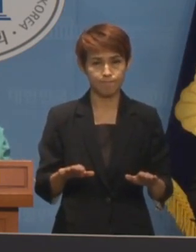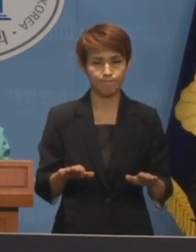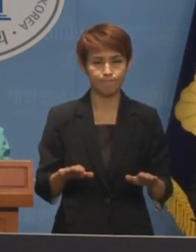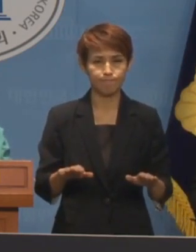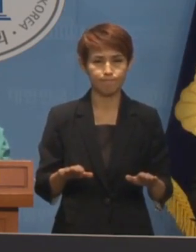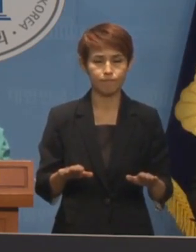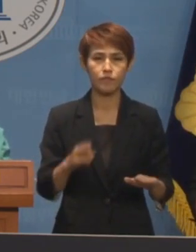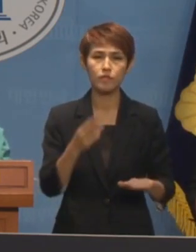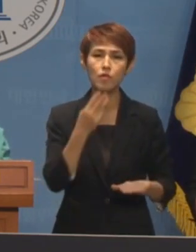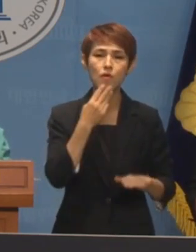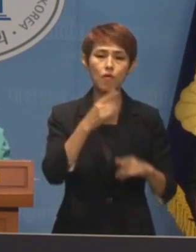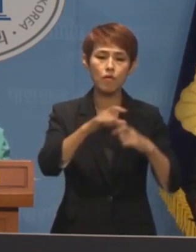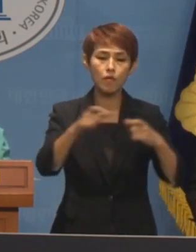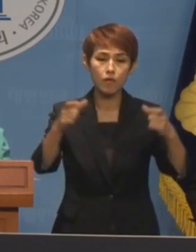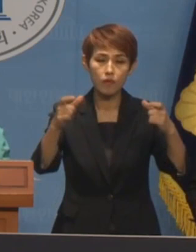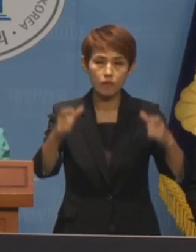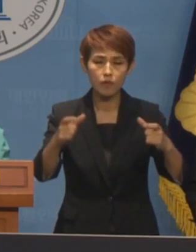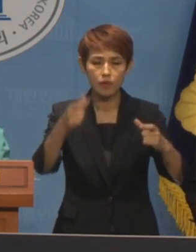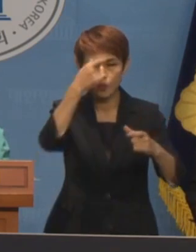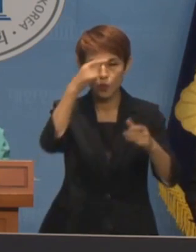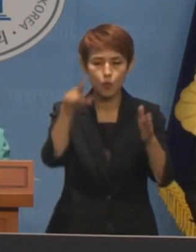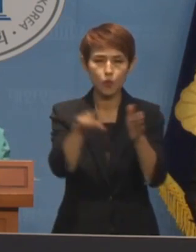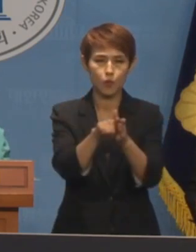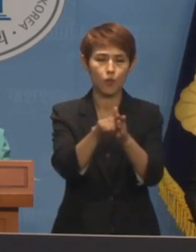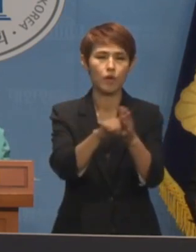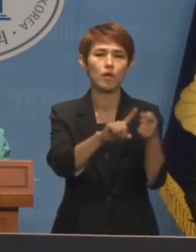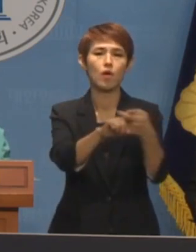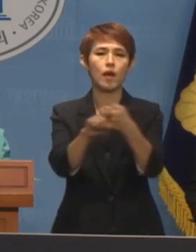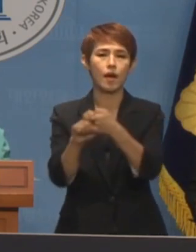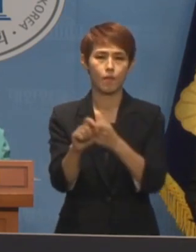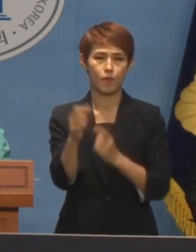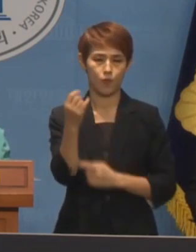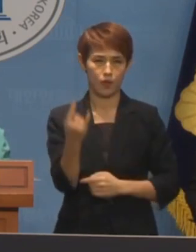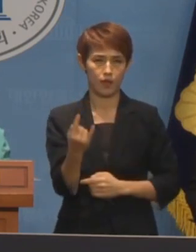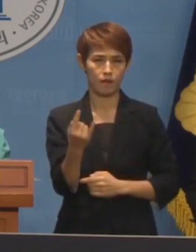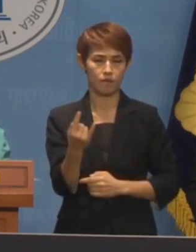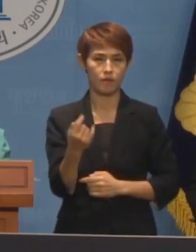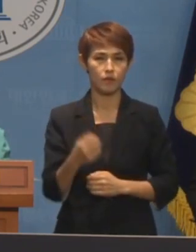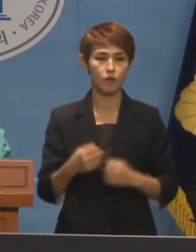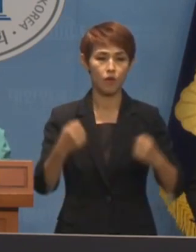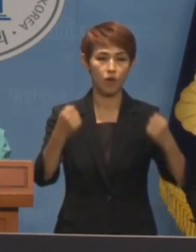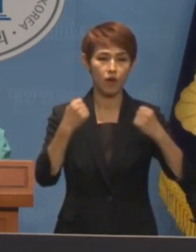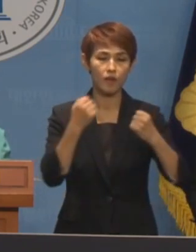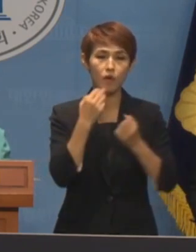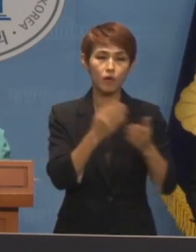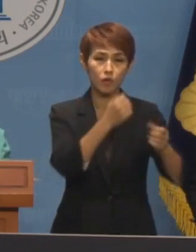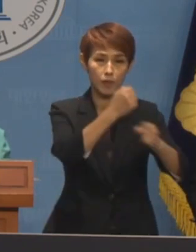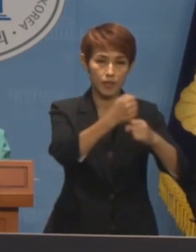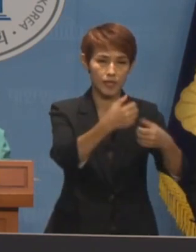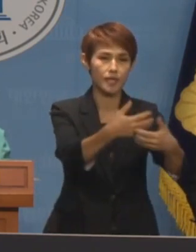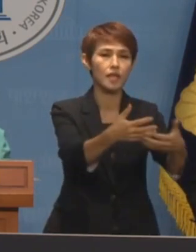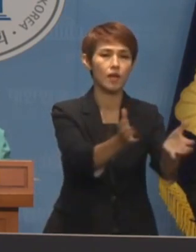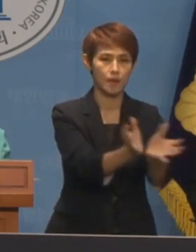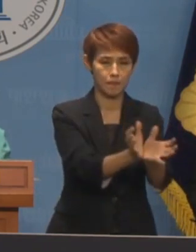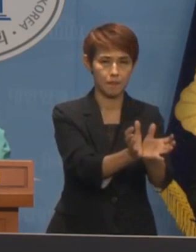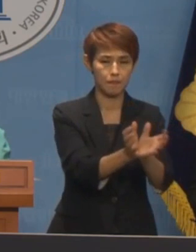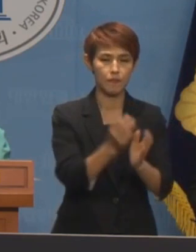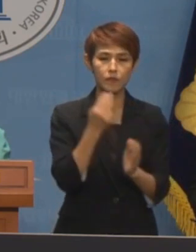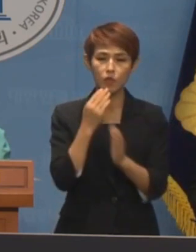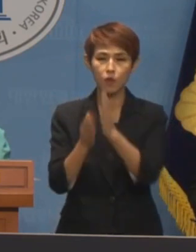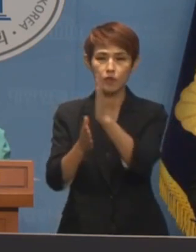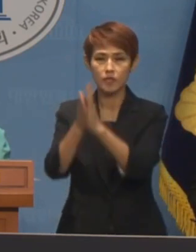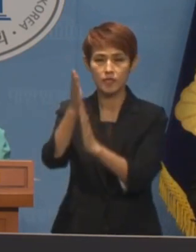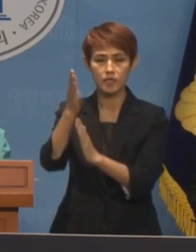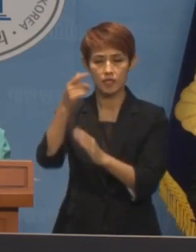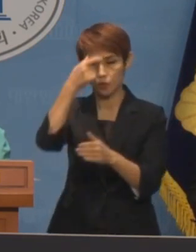수도권 기독교 총연합회, 그리고 또 건강한 경기도 만들기 도민연합, 그다음에 서울시 기독교